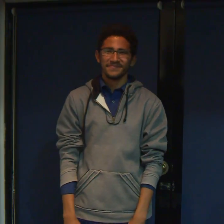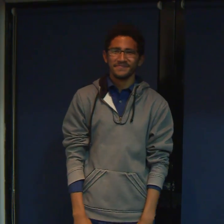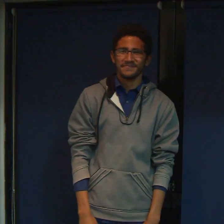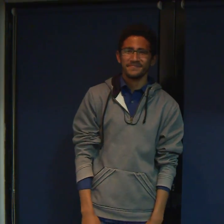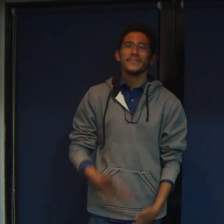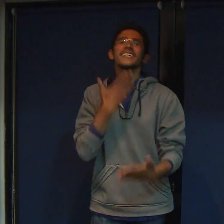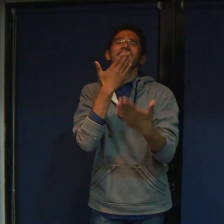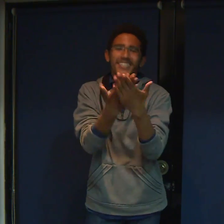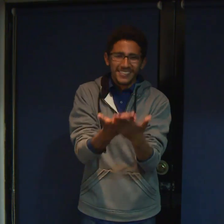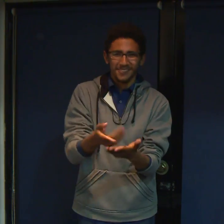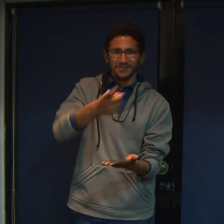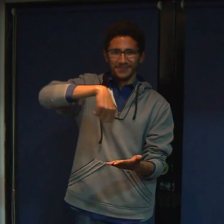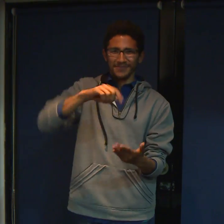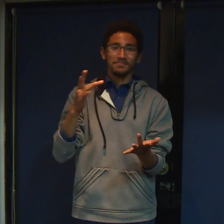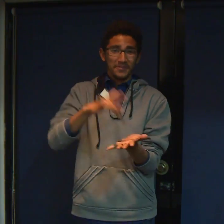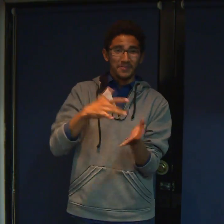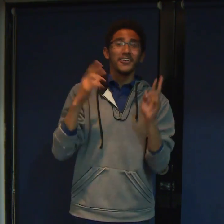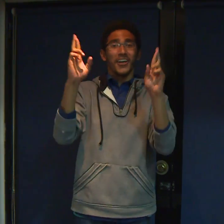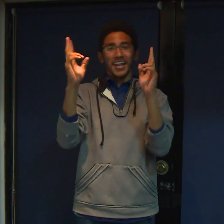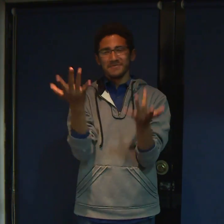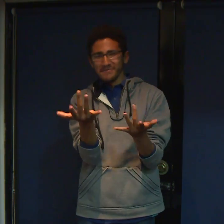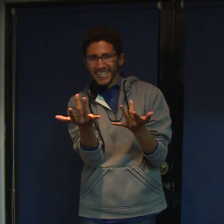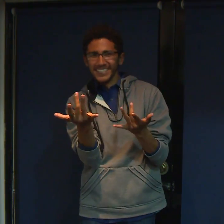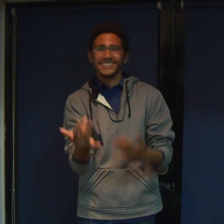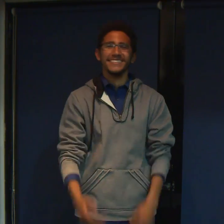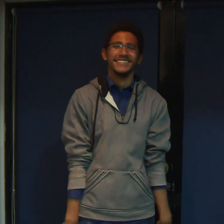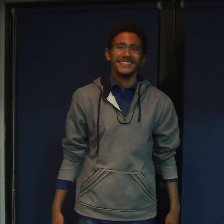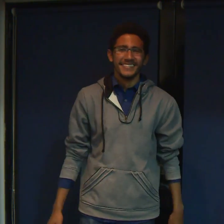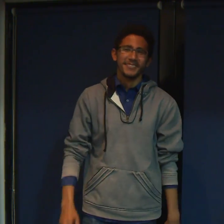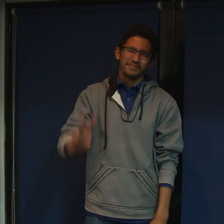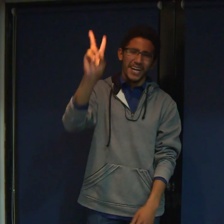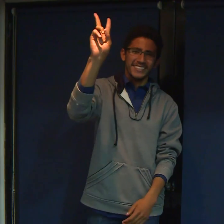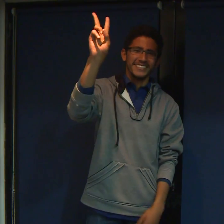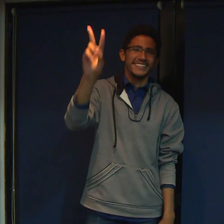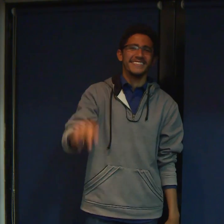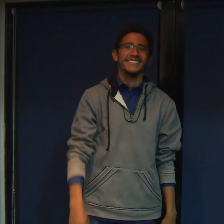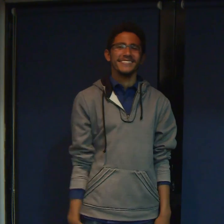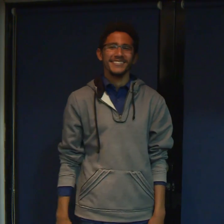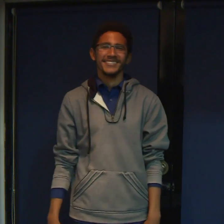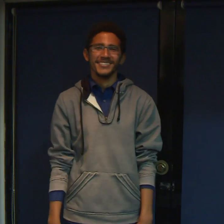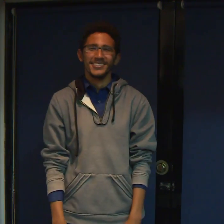Muchísimas gracias a todos y espero poder volver a participar.